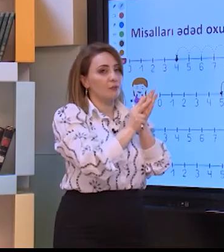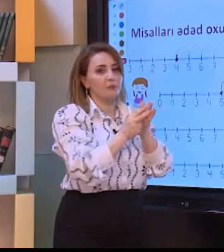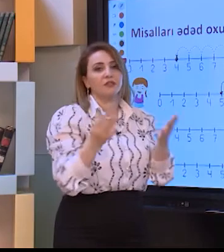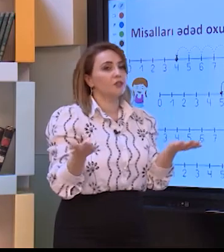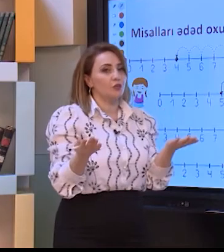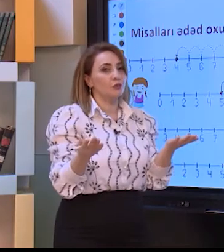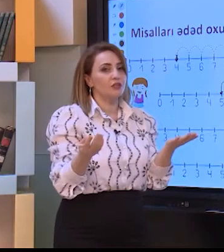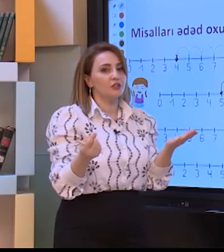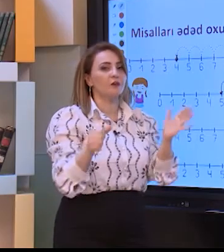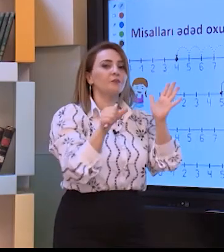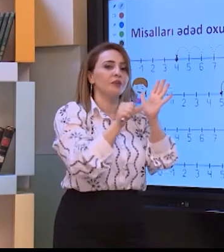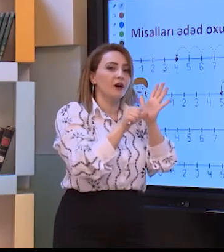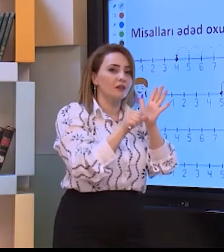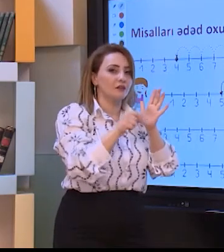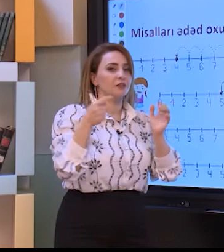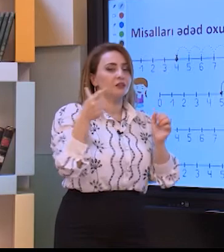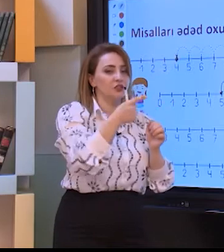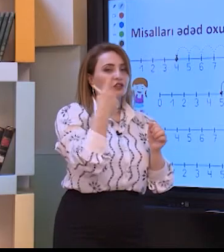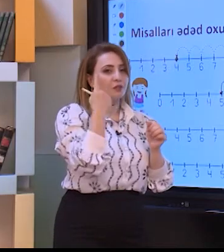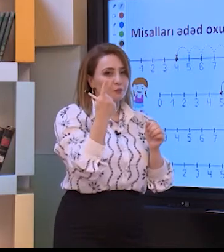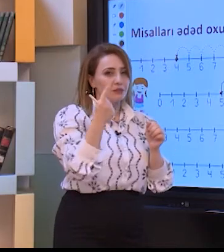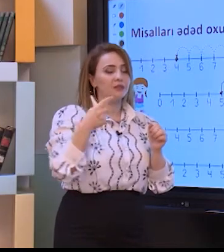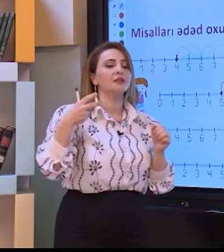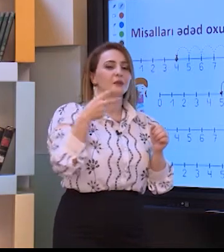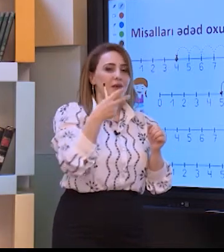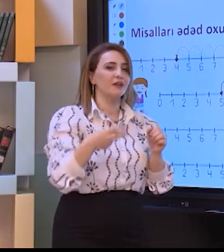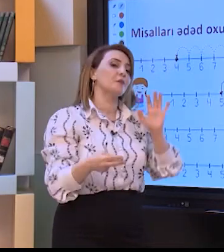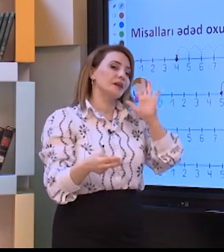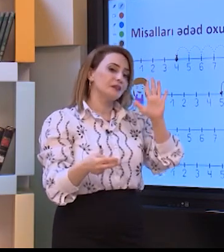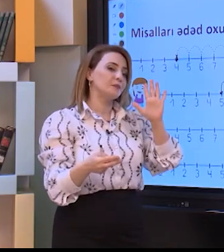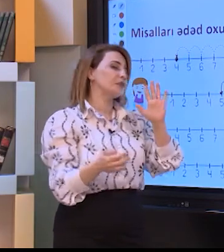Cavabımız neçə olacaq? 6 çıx 1 bərabərdir 5.